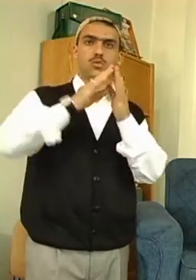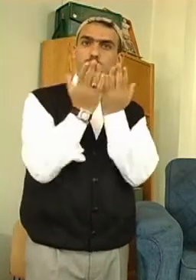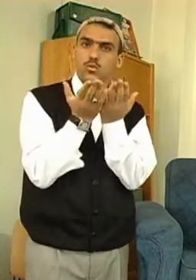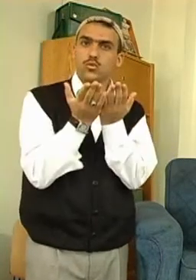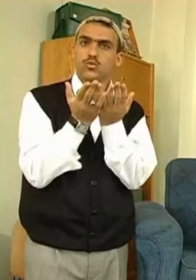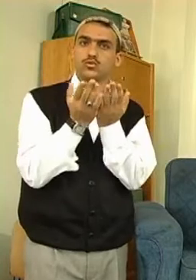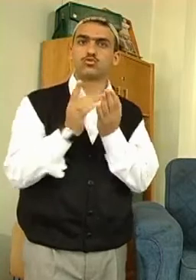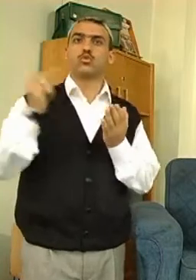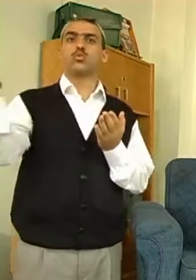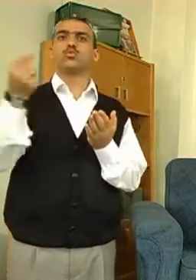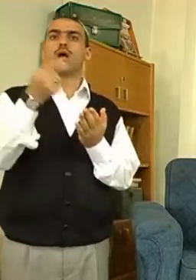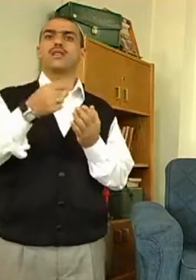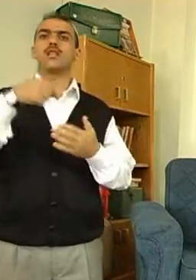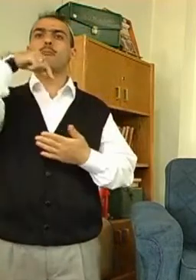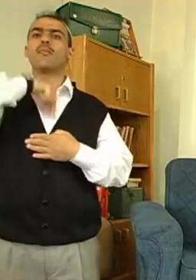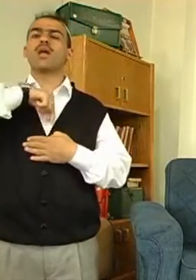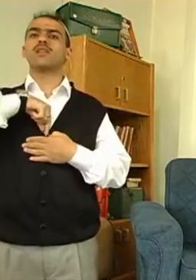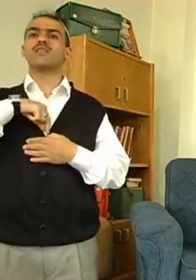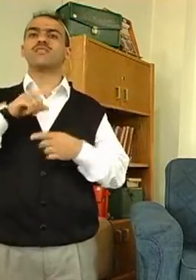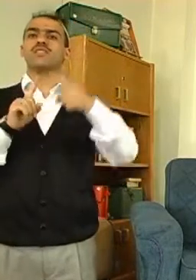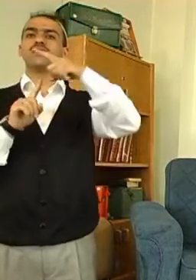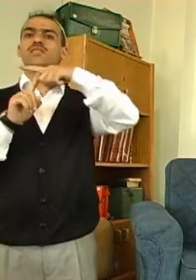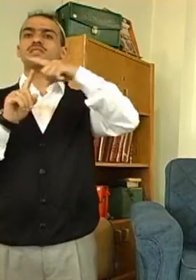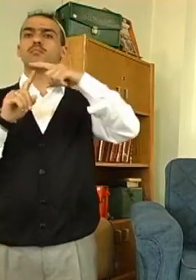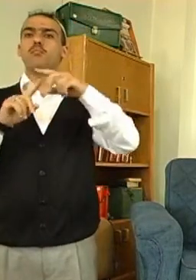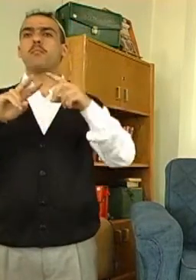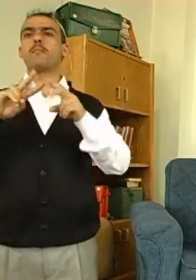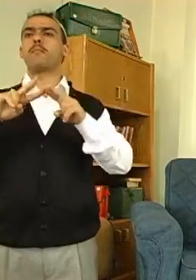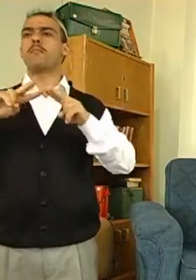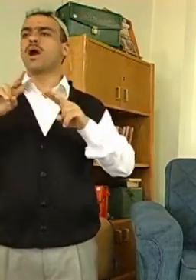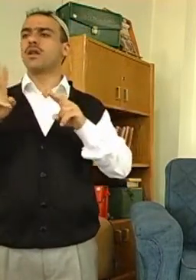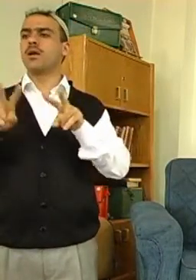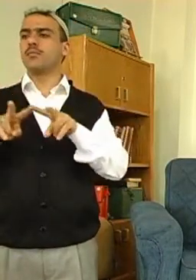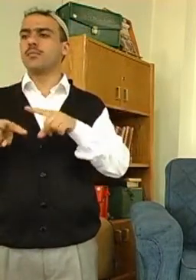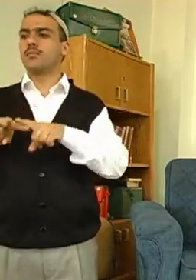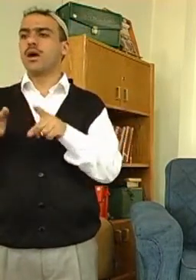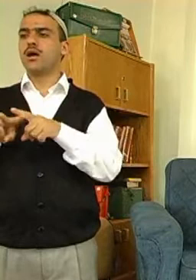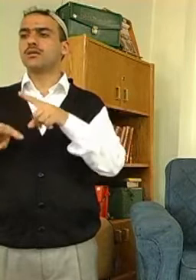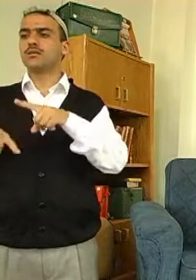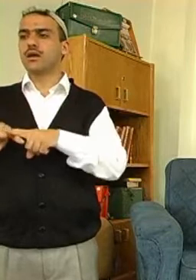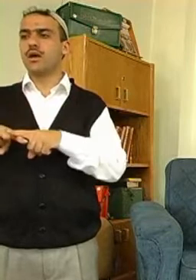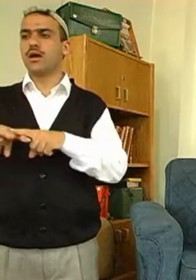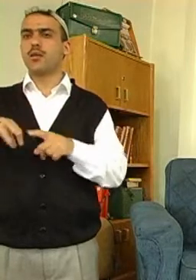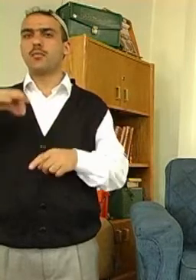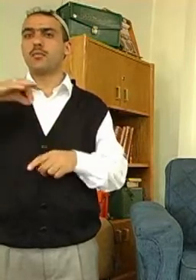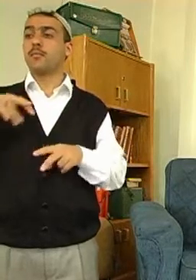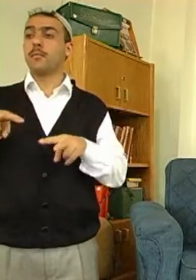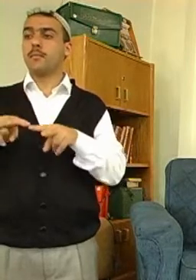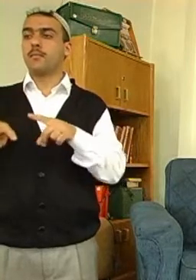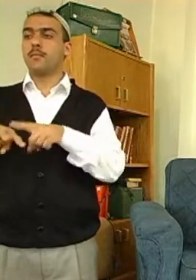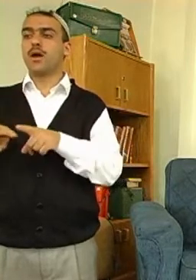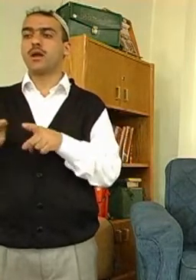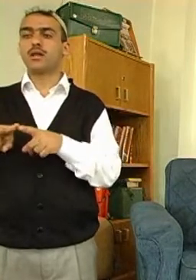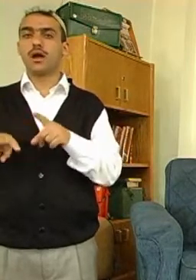anlatılıyor. Ama demiyor ki Ahsen-i Takvim bence budur. İnsan bütün esmasının cilvesine mazhar. Ahsen-i Takvim'in tefsiri